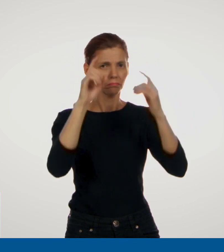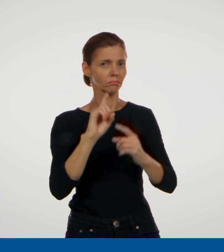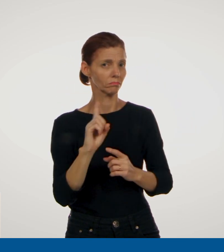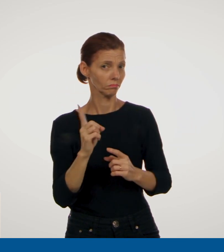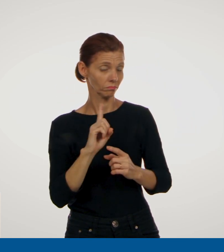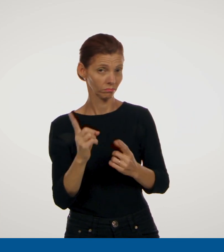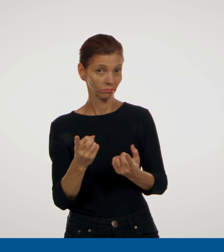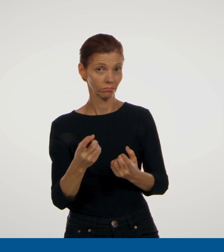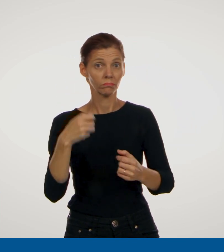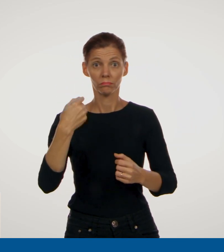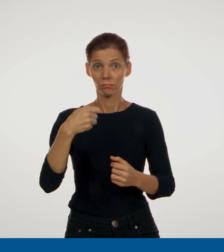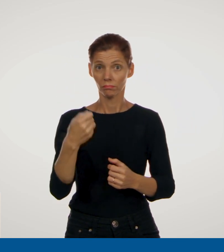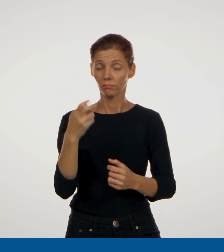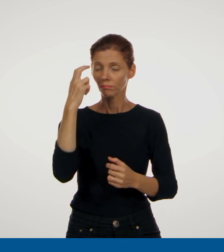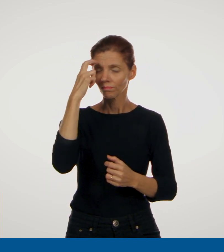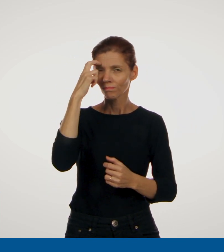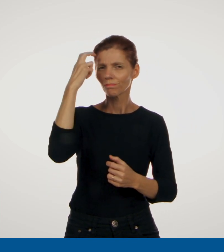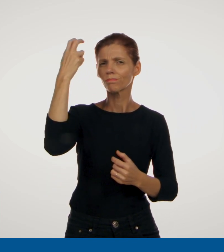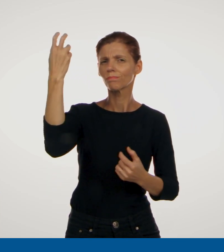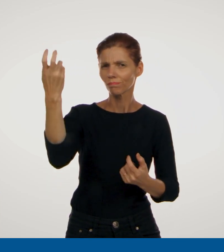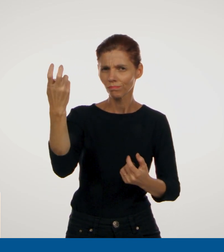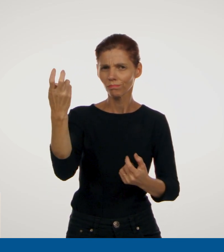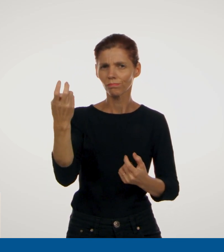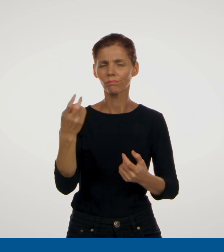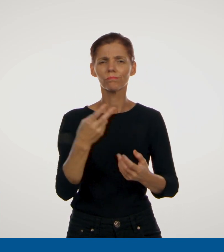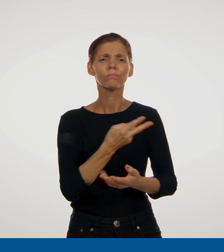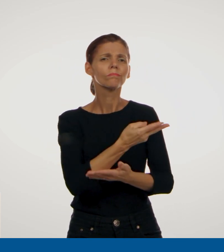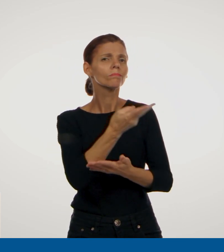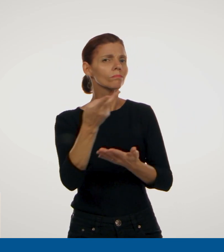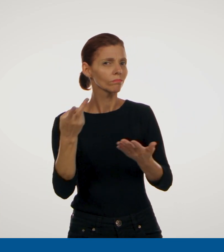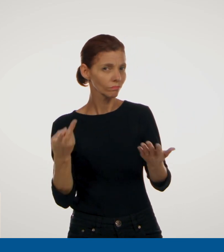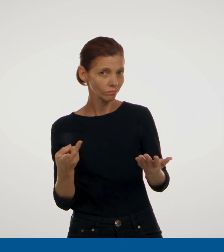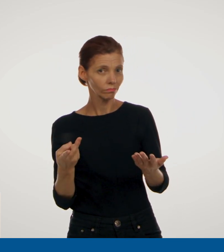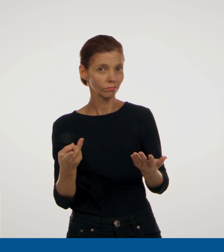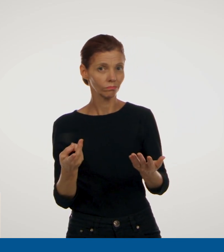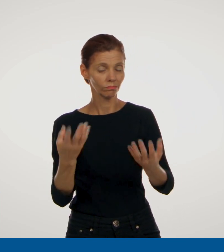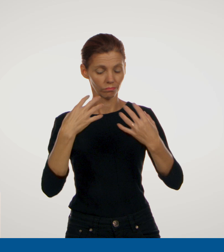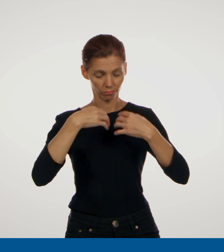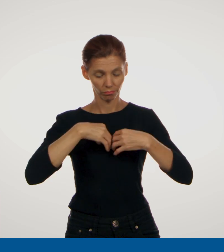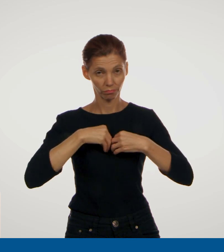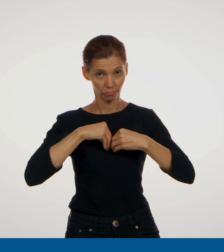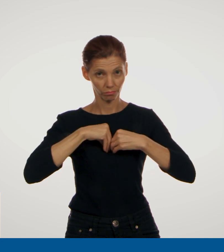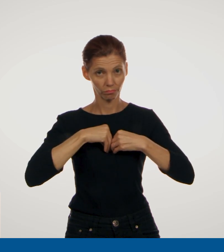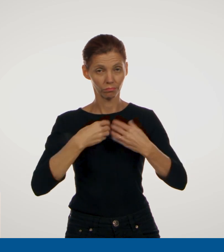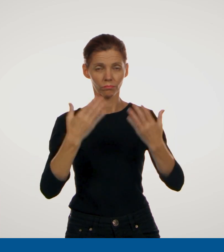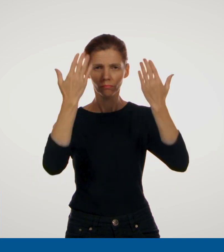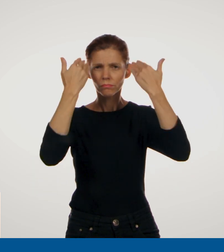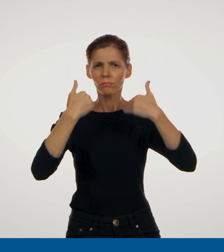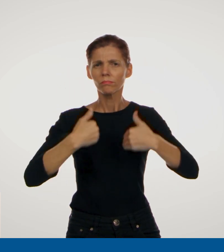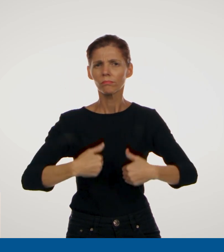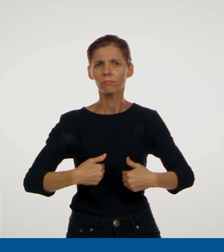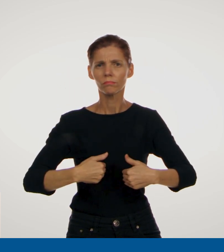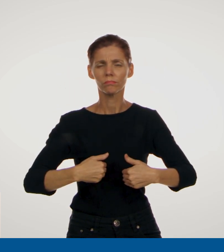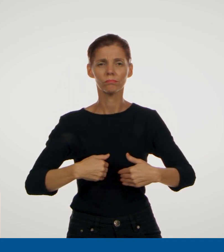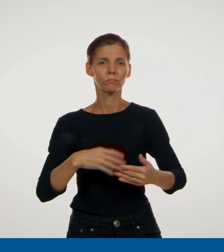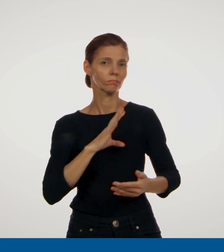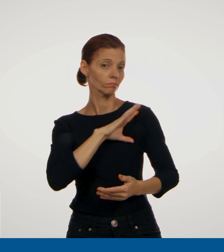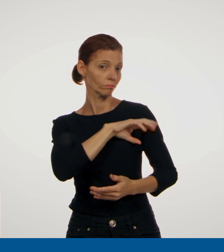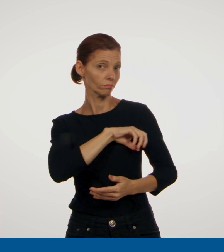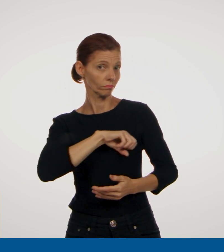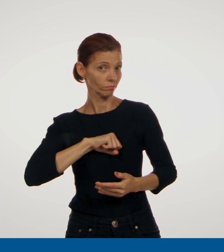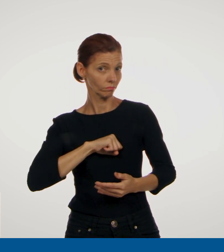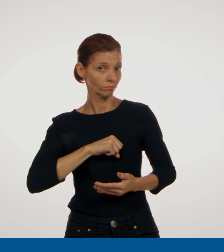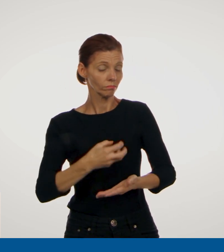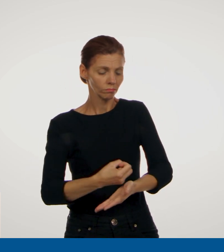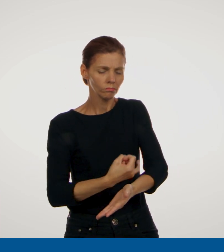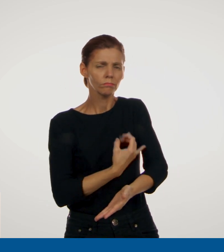cognitivo. Assim, além da inteligência, a aprendizagem abrange outros aspectos. Os aspectos orgânicos,